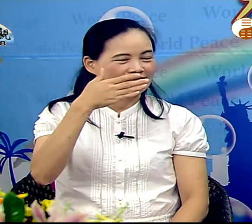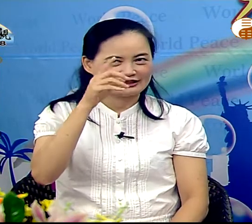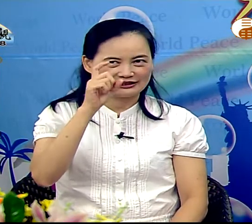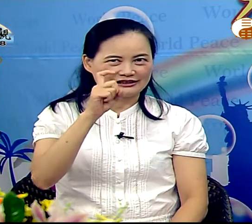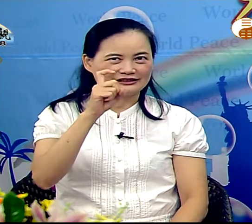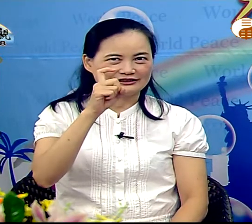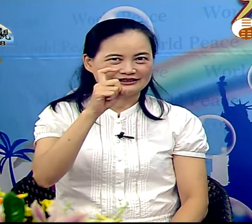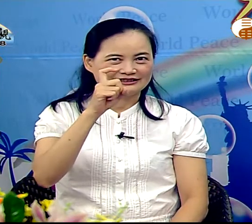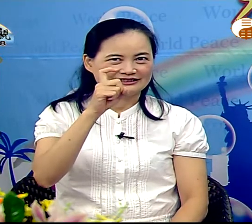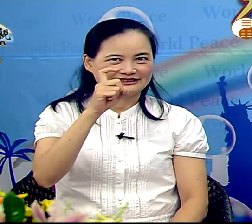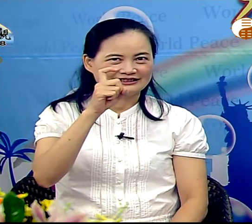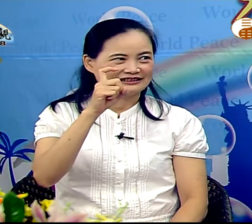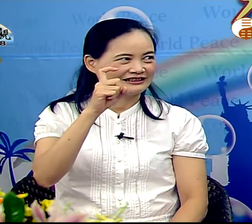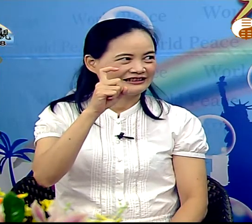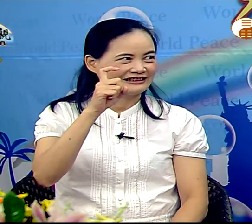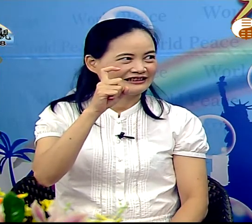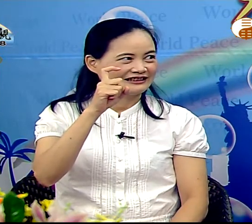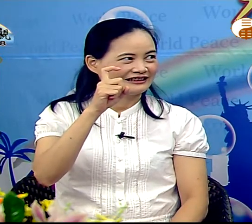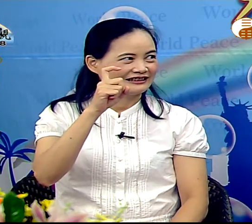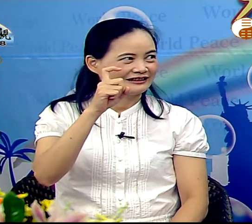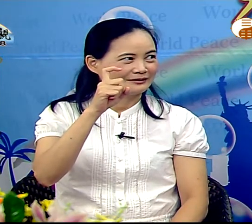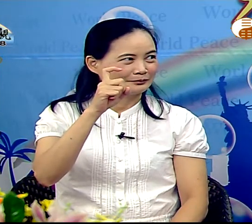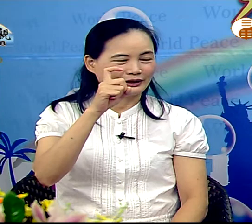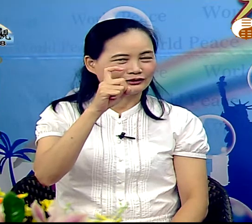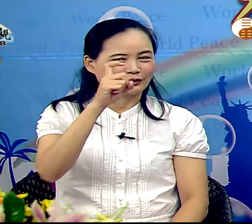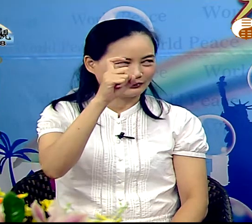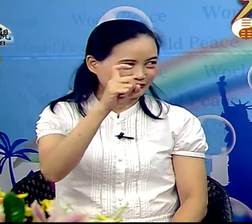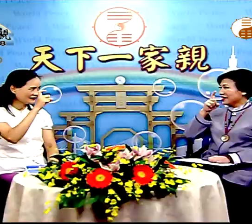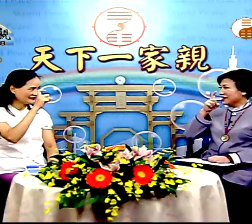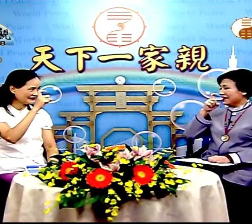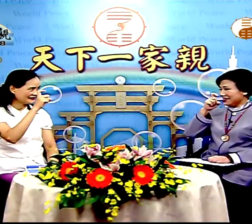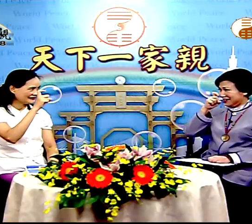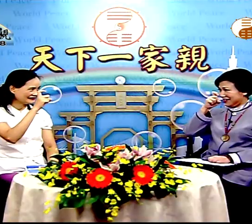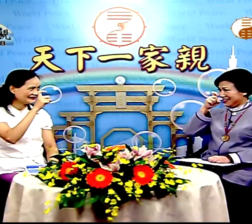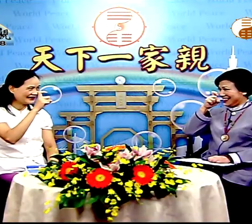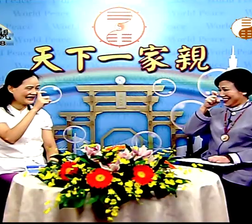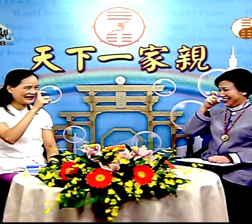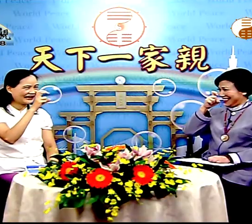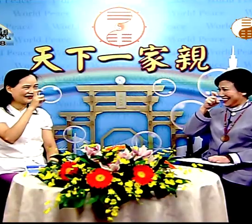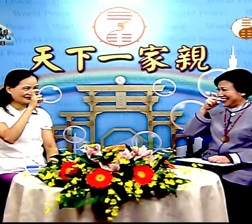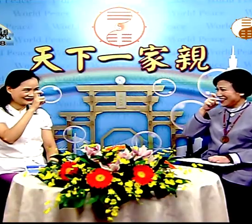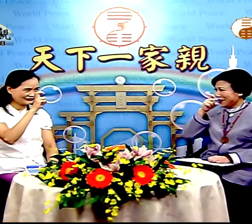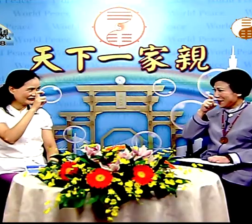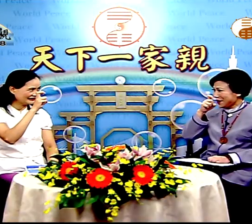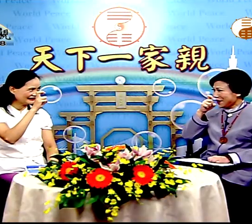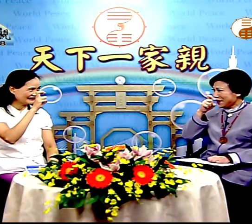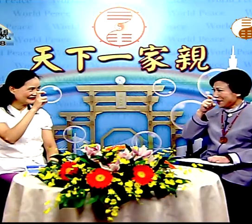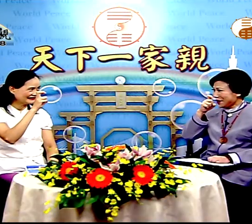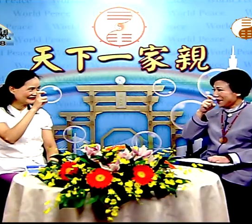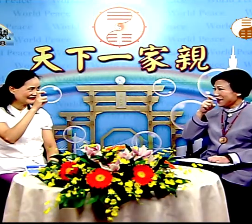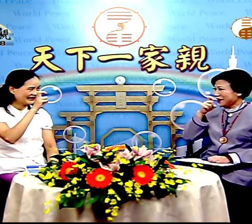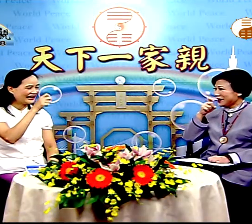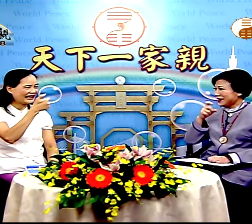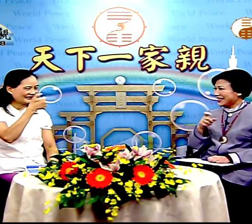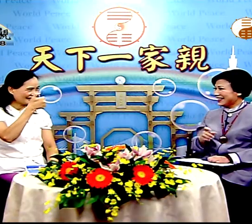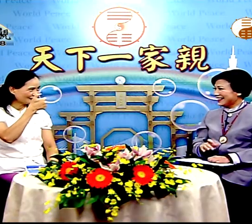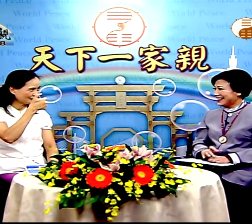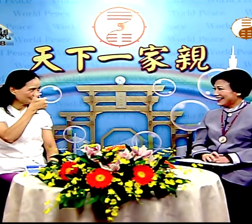十， 十才是真的这样子， 不要动，就是十， 十， 然后这就是二十，哦，嘿啊，这样就是五